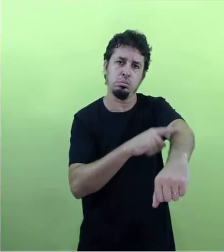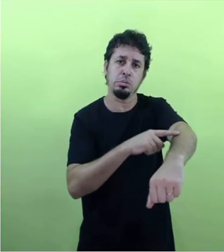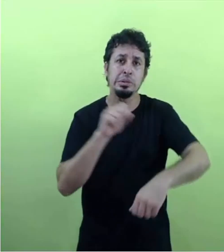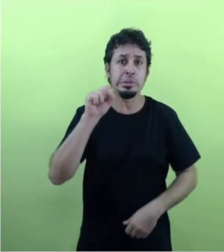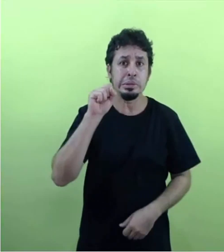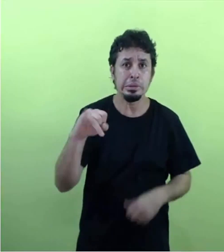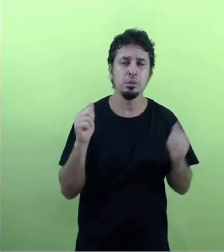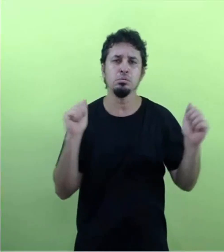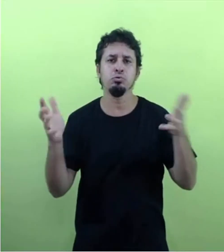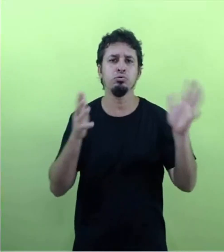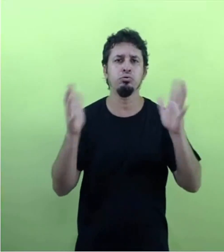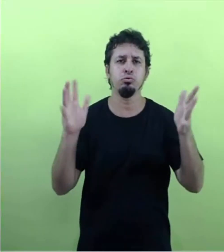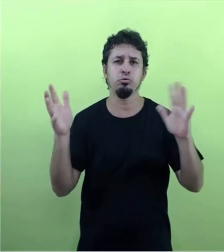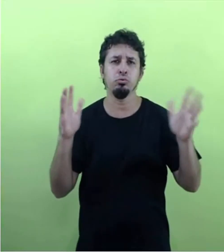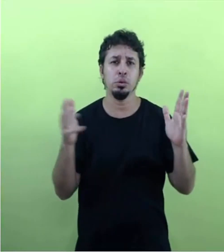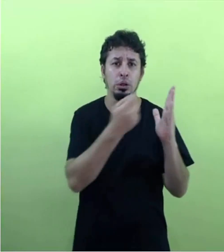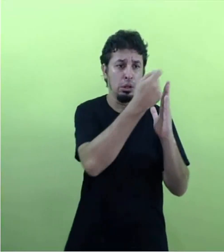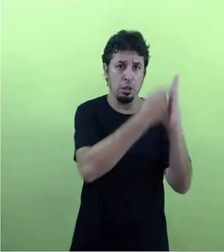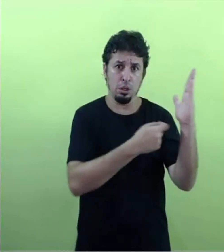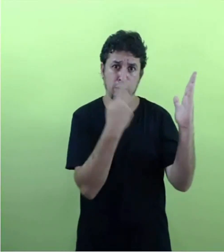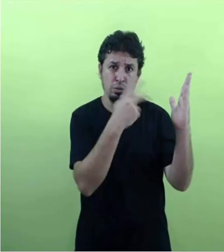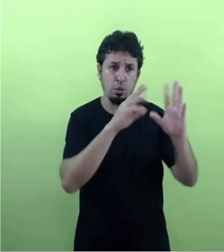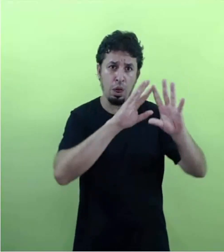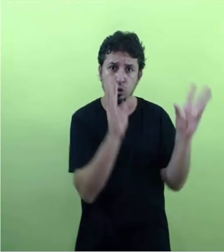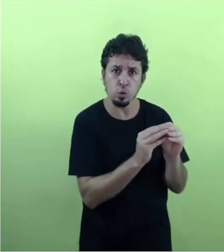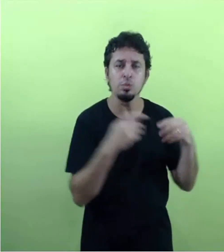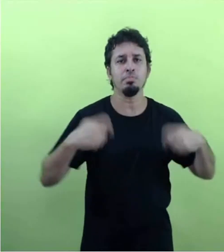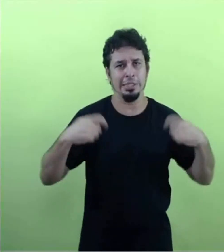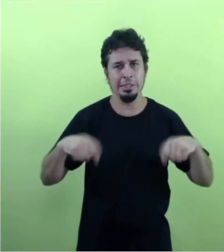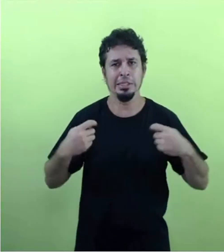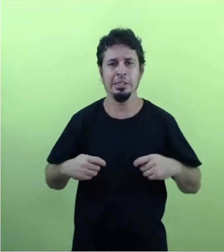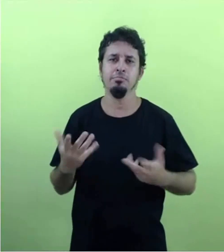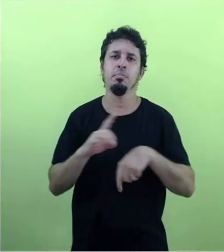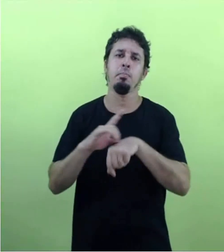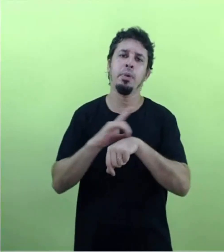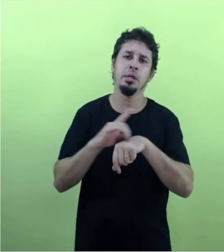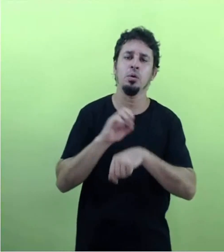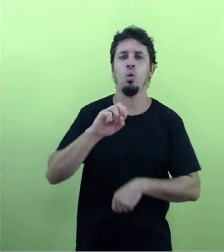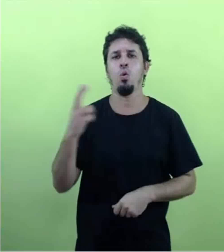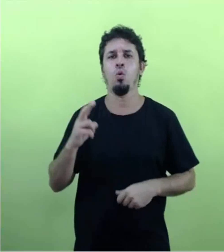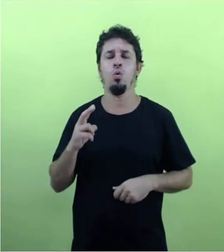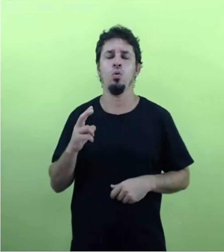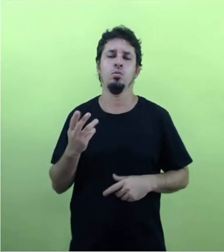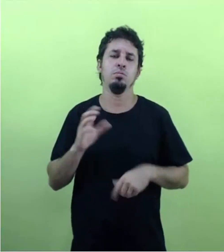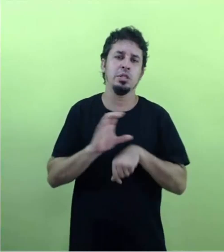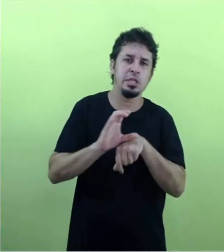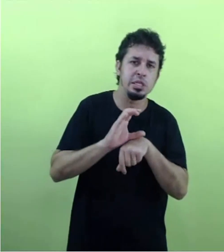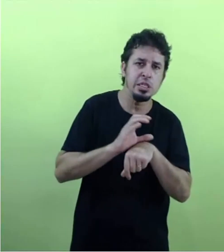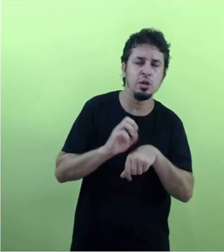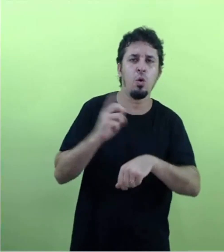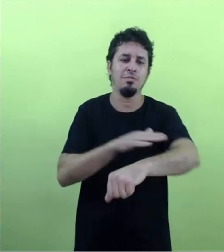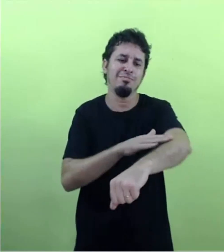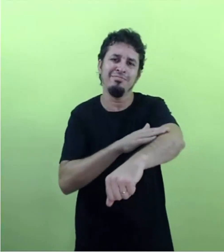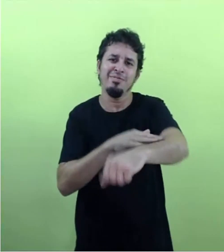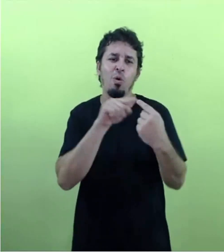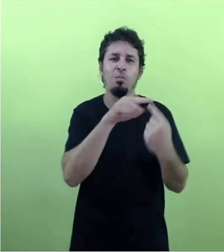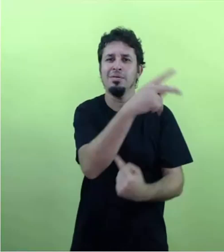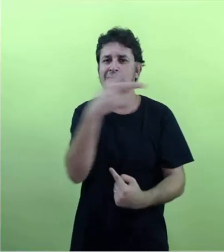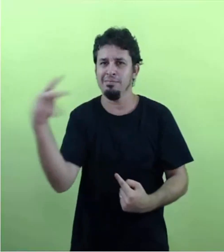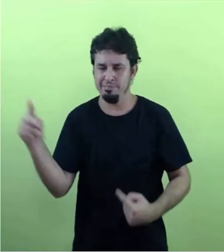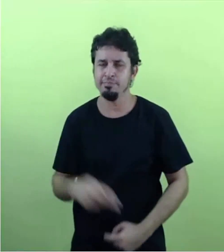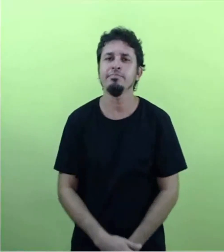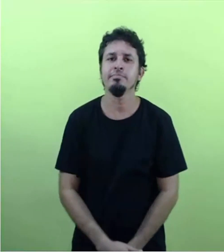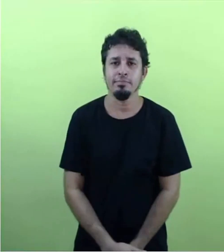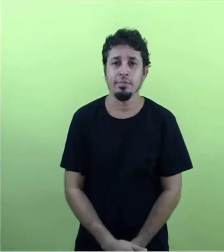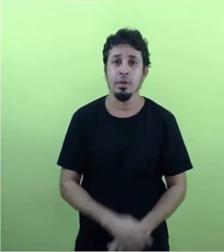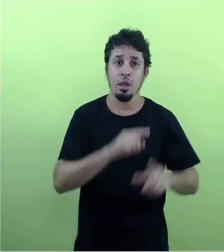pele, e quando sinalizar o texto do resumo, deve-se usar camisa preta ou cinza de acordo com o tom de